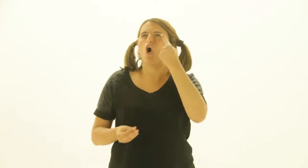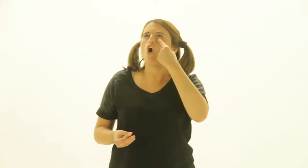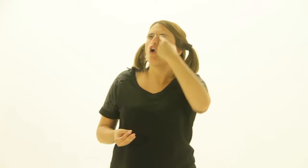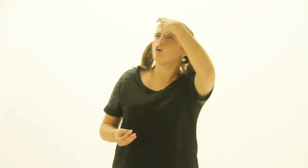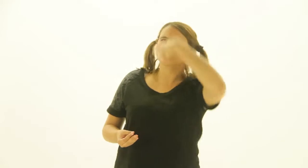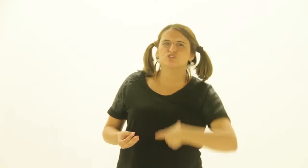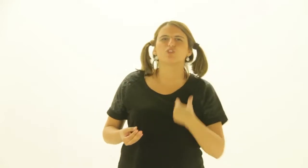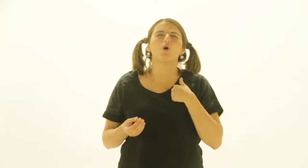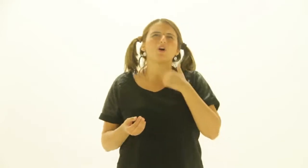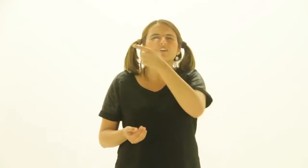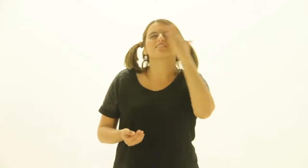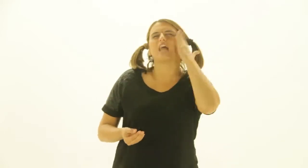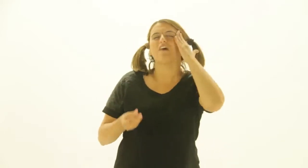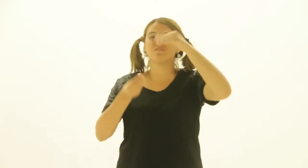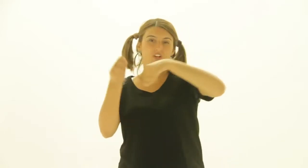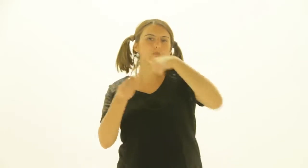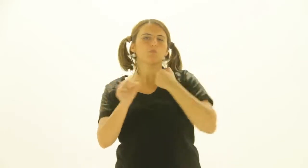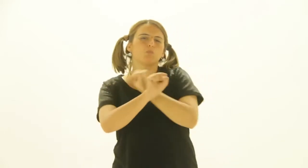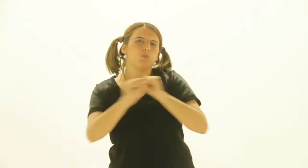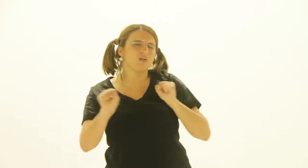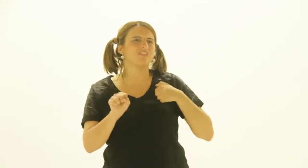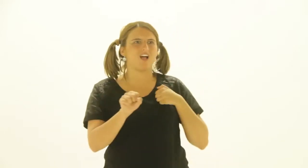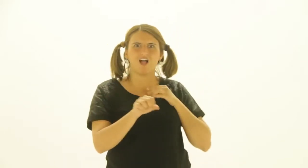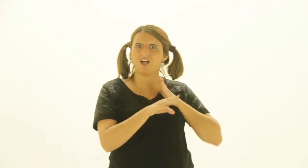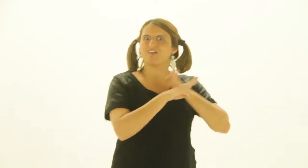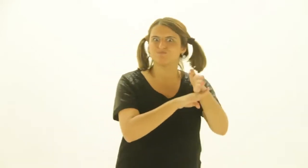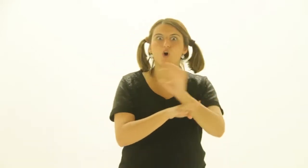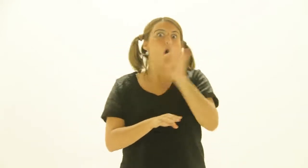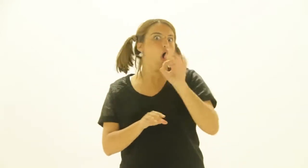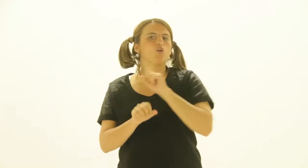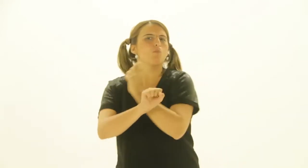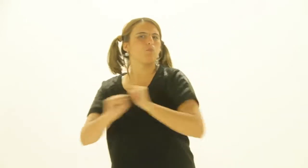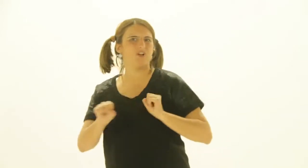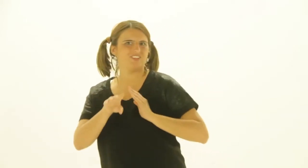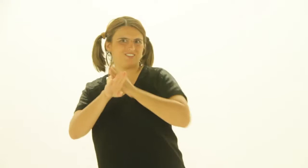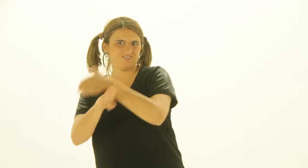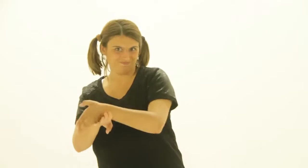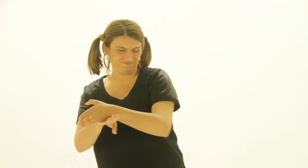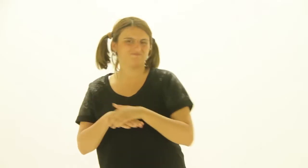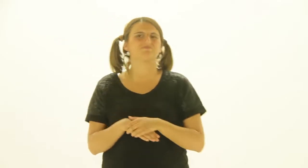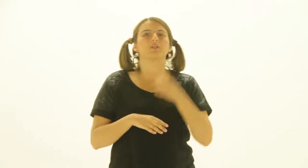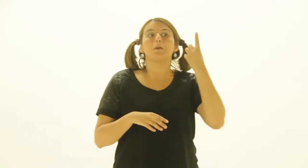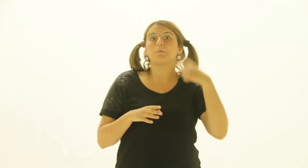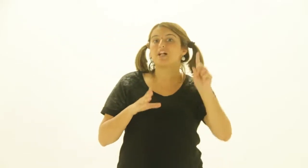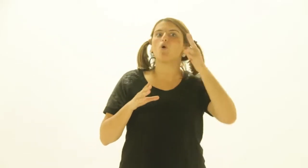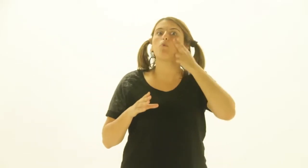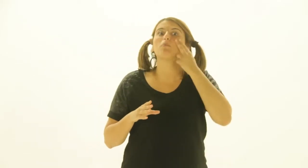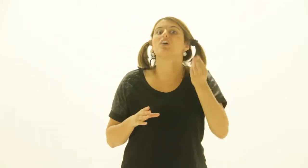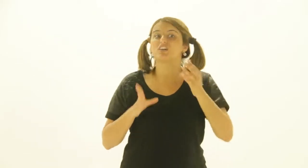ya me conoce, ya sabe mi familia lo que puedo hacer, en qué puedo participar o no y lo que no puedo hacer. Pero el problema es que